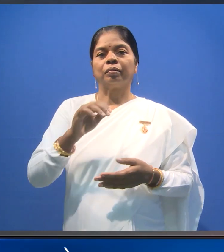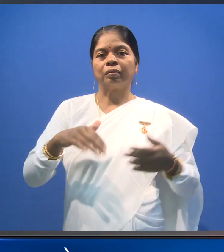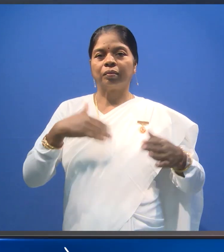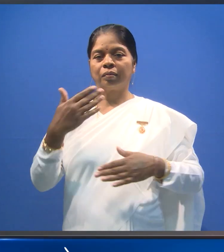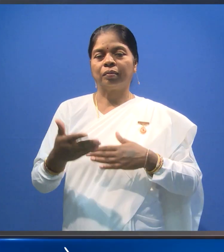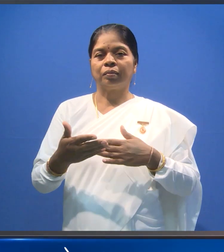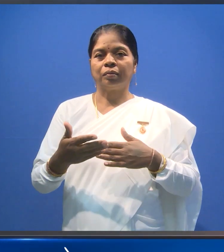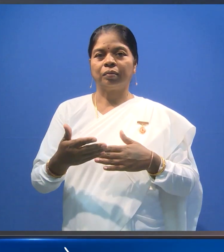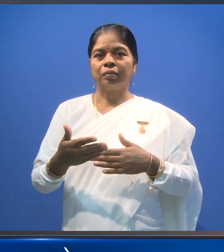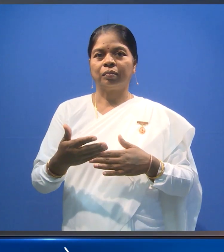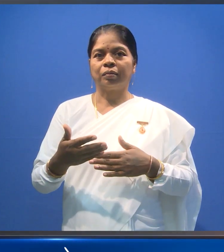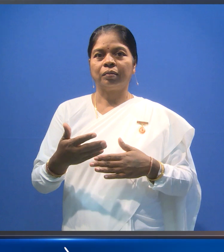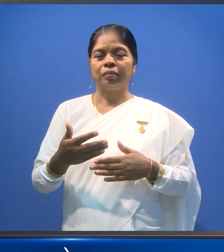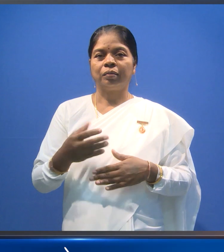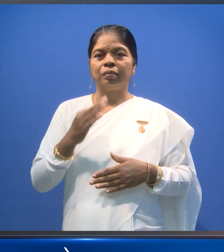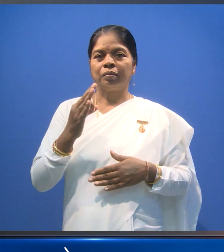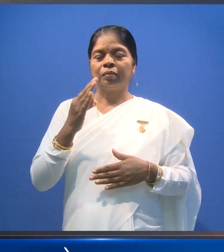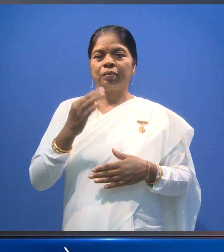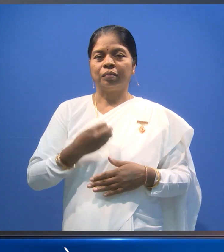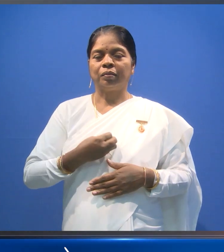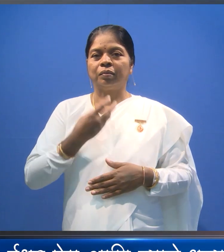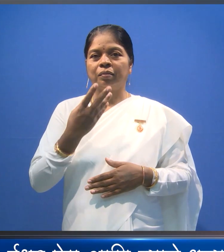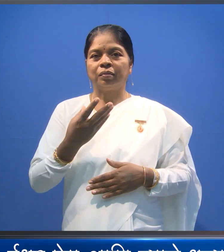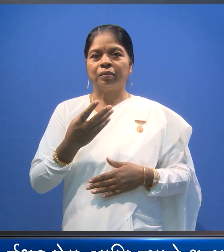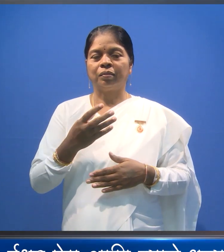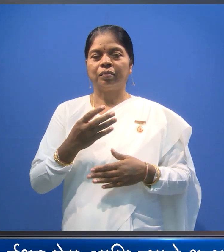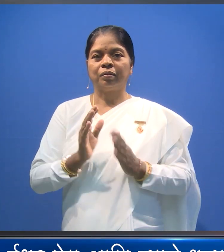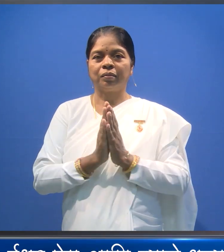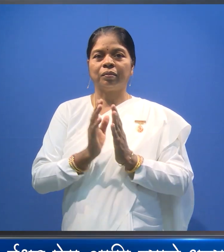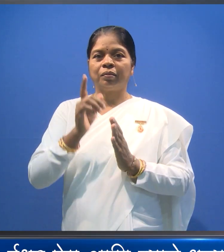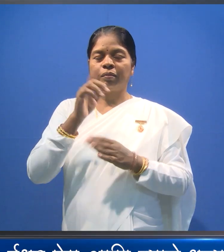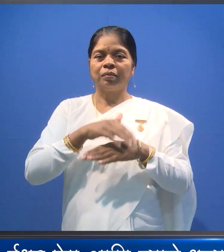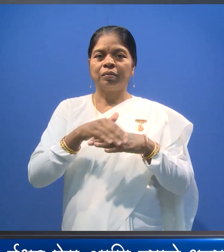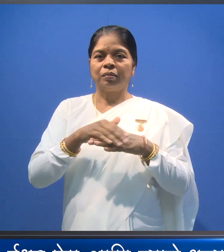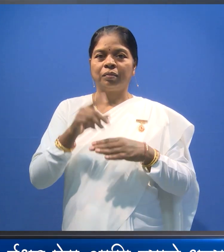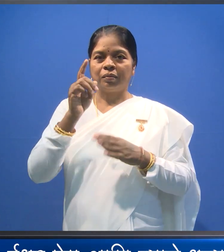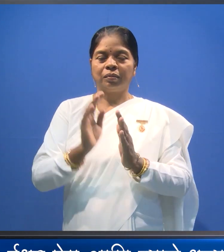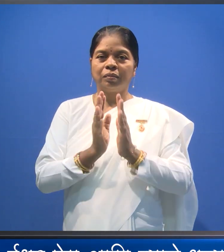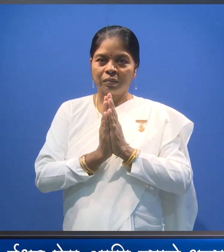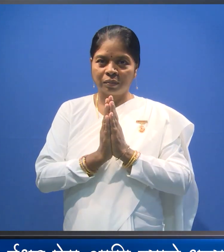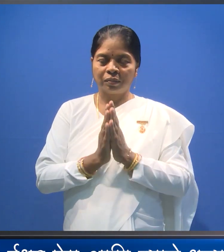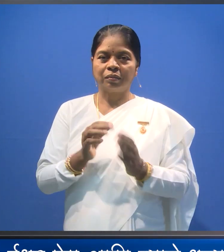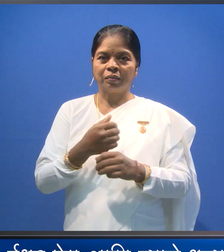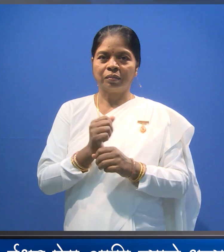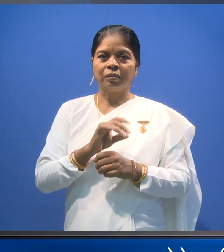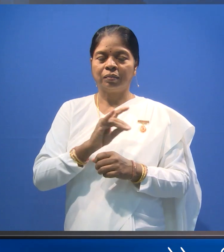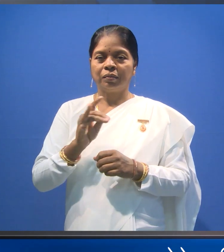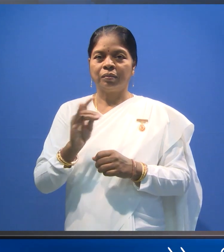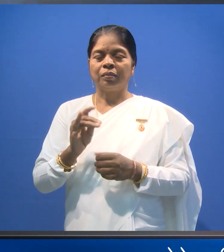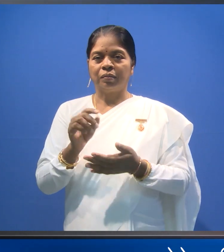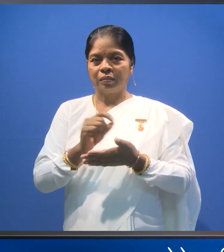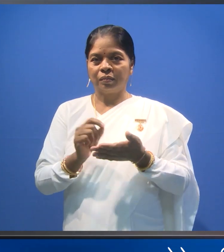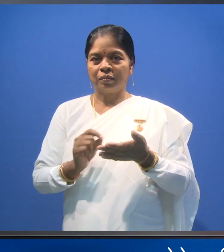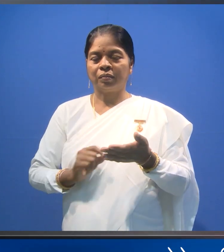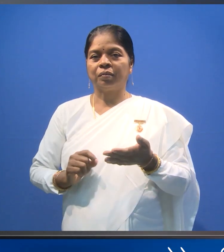रोजच्या आपल्या मधुर स्मृतींची अनुभूती, ईश्वर प्रेम आणि त्याचे धन्यवाद करणाऱ्या शब्दांच्या